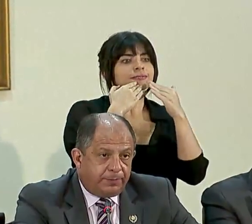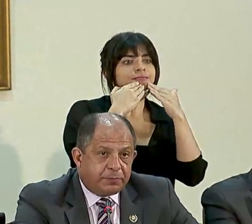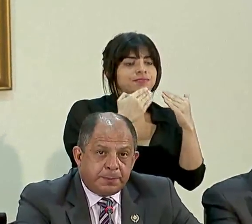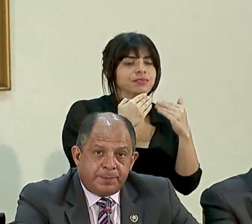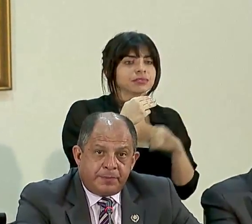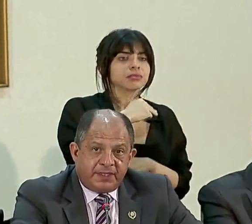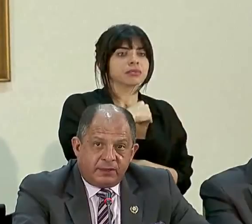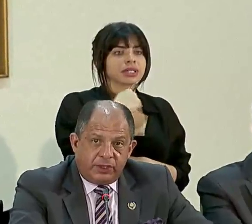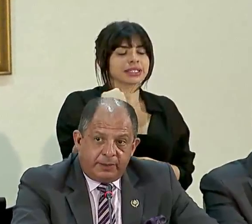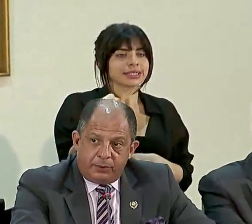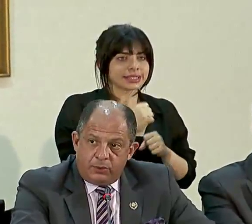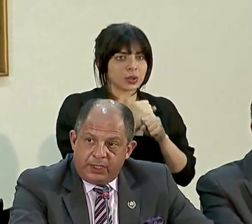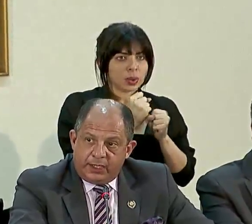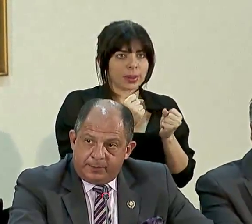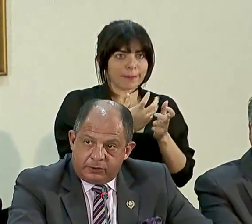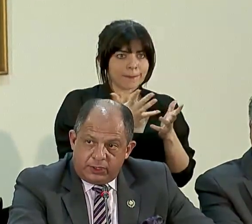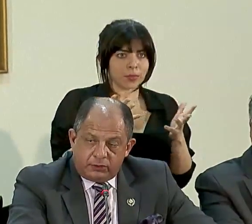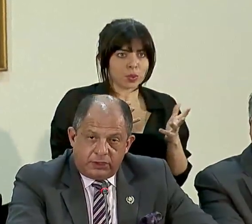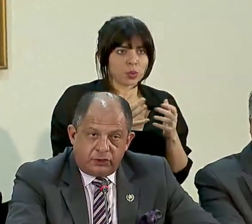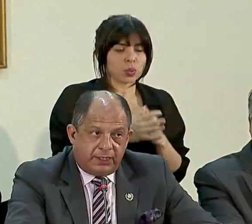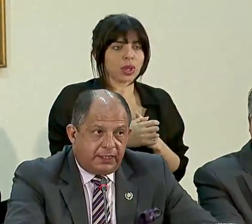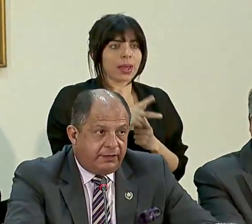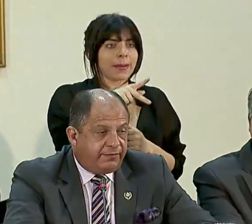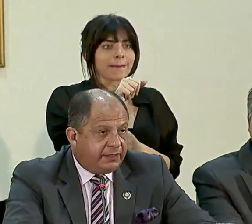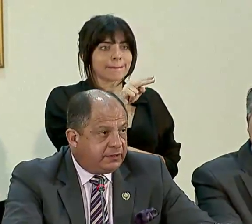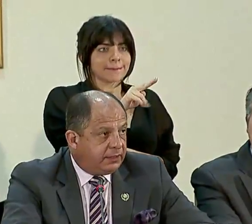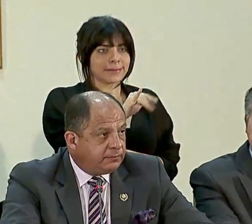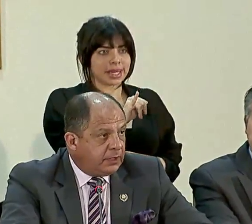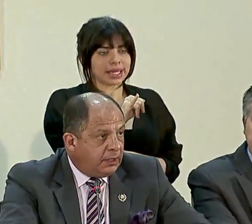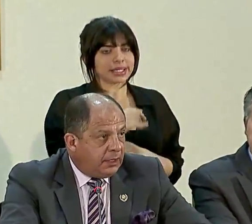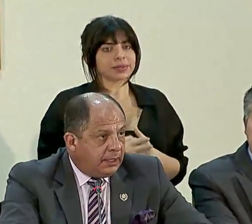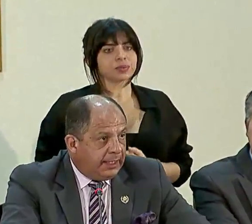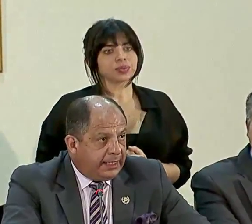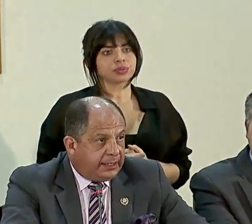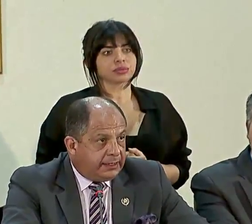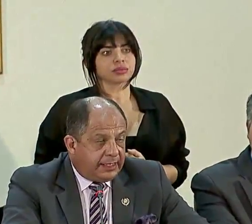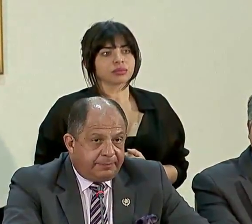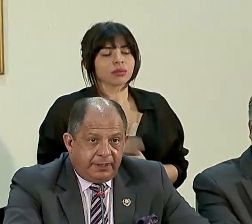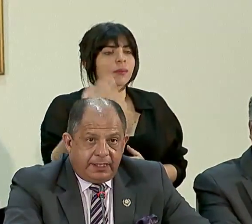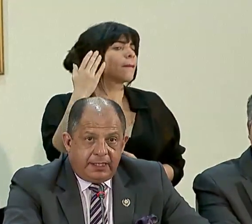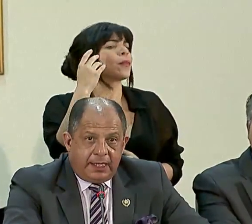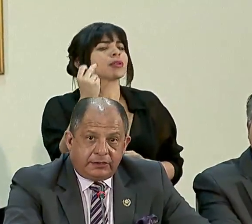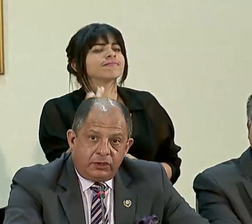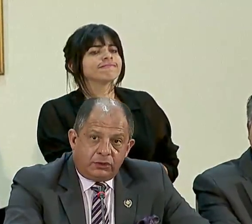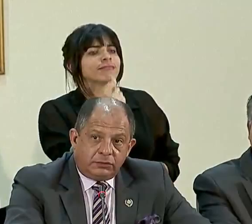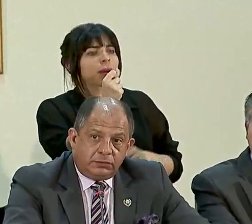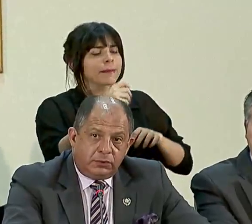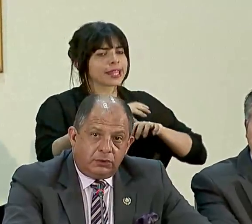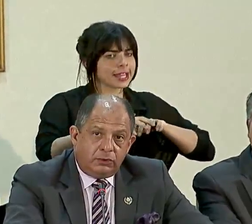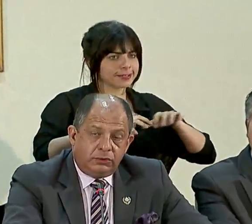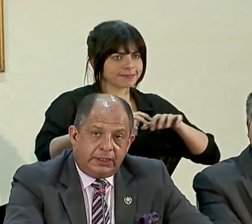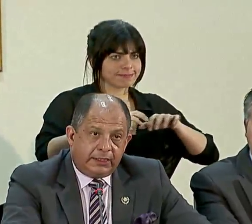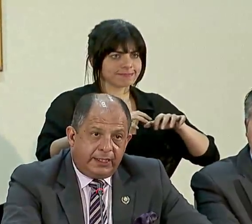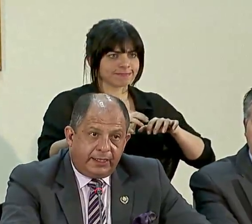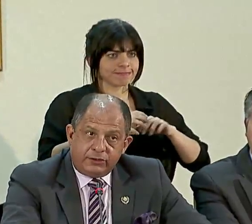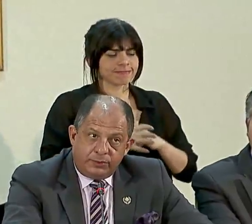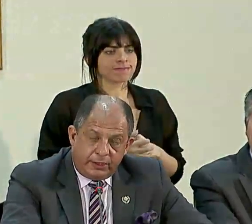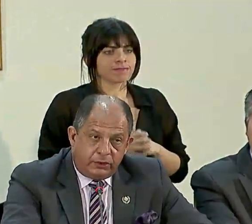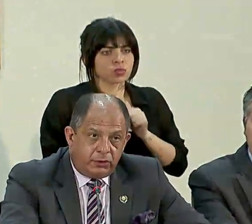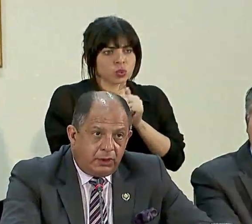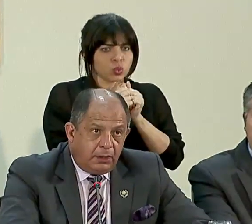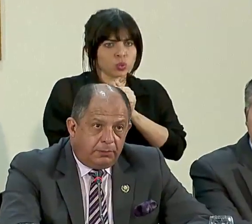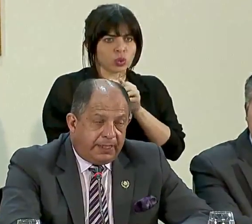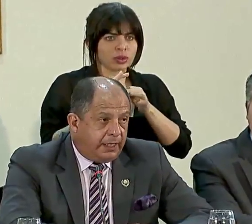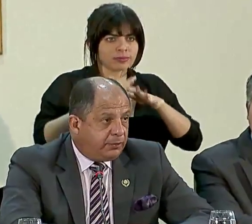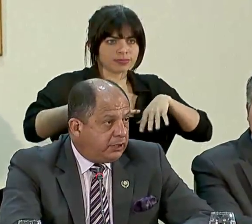Ministerio de Seguridad Pública y al Patronato Nacional de la Infancia la rápida acción conjunta que han